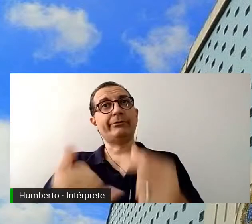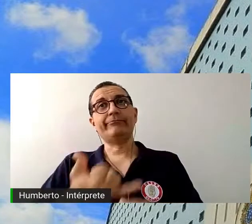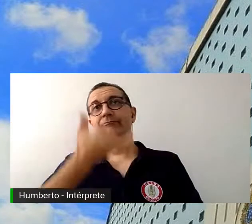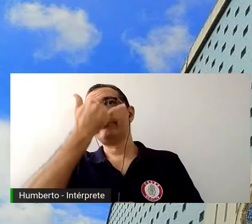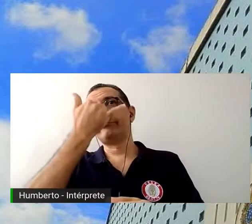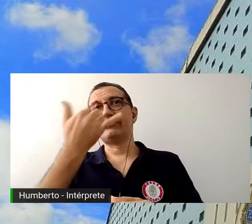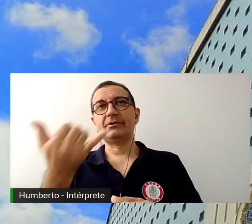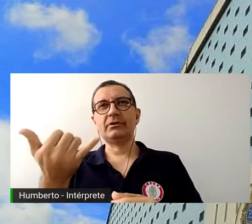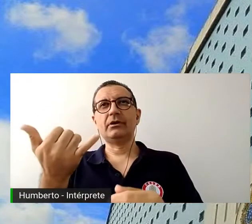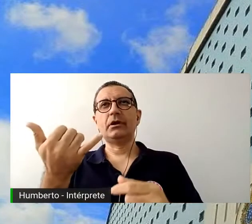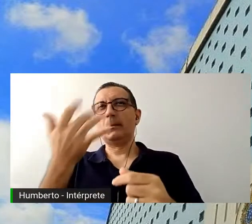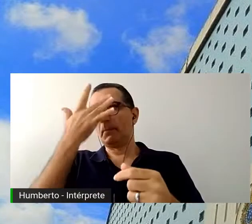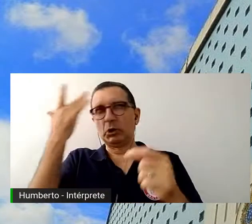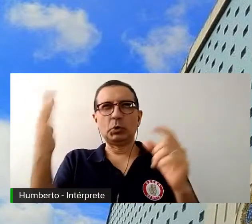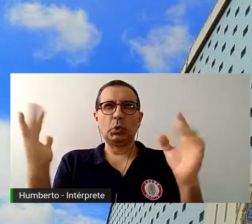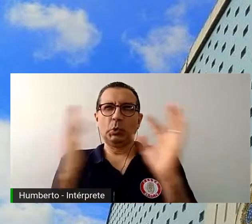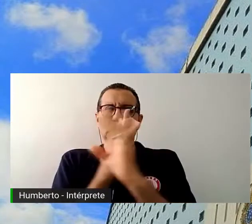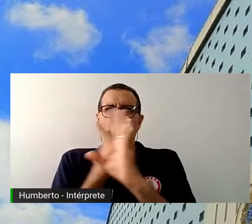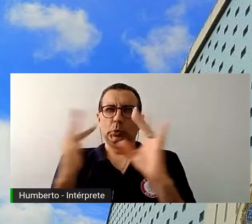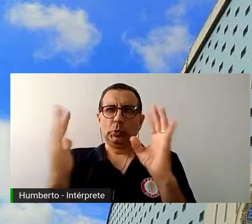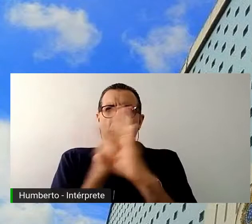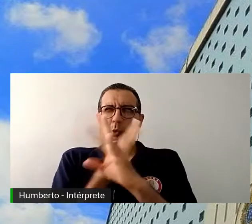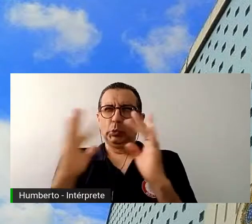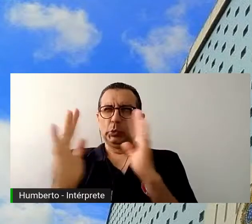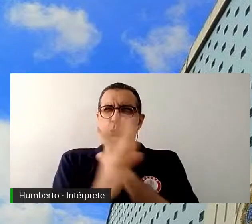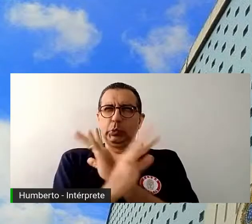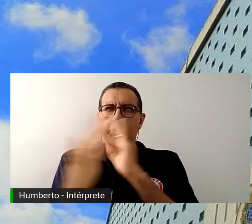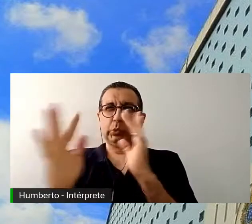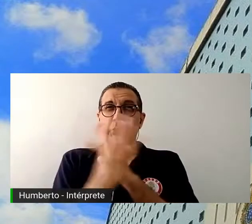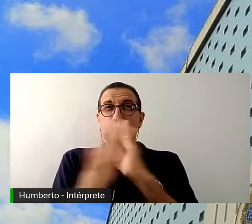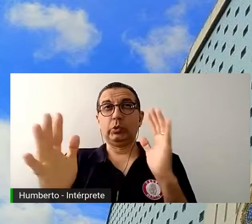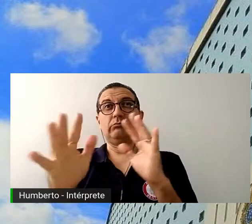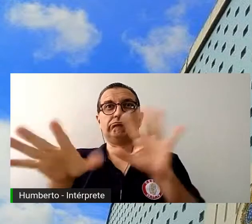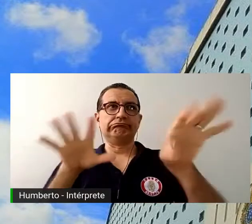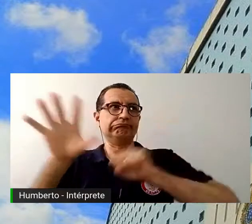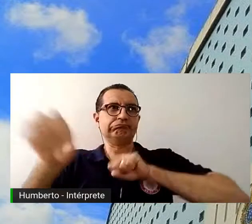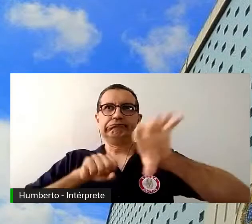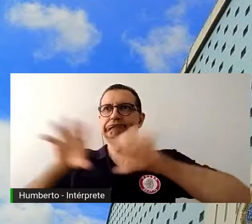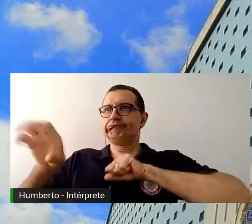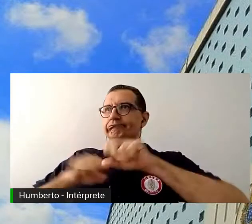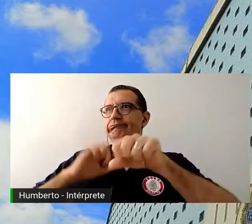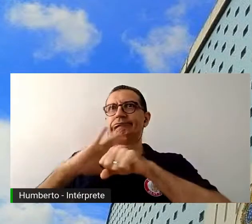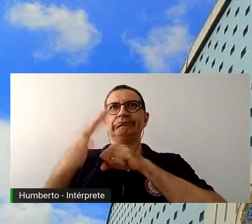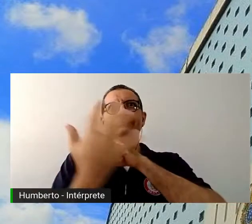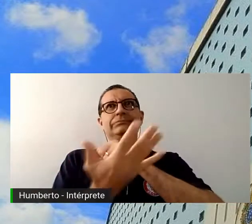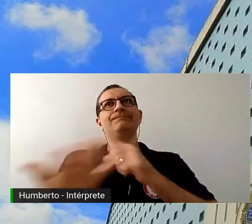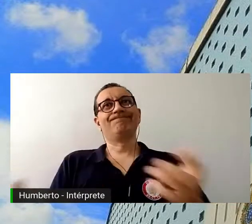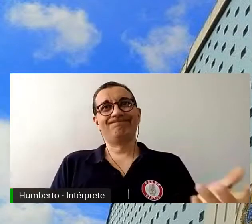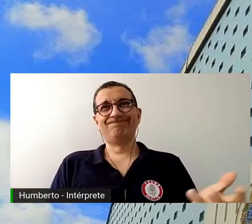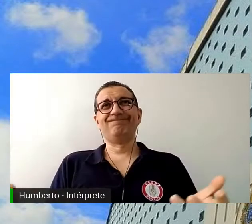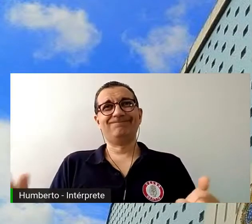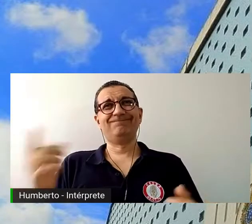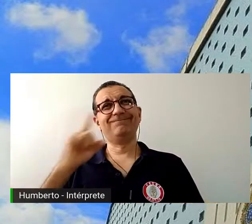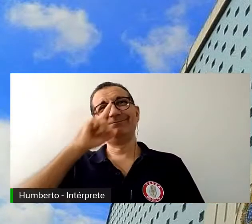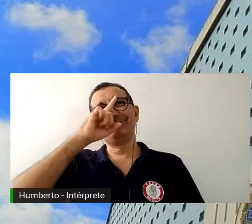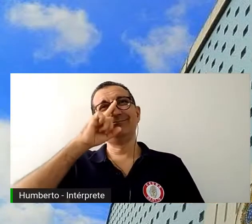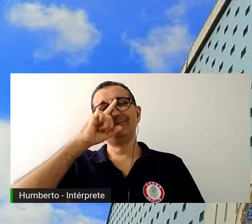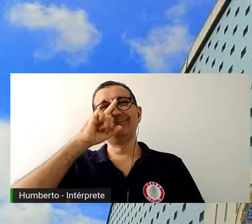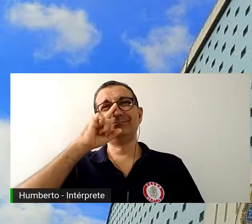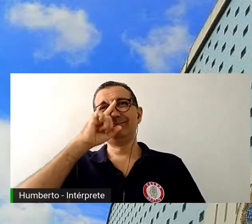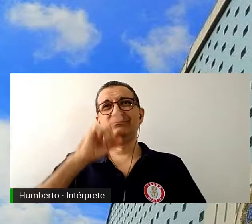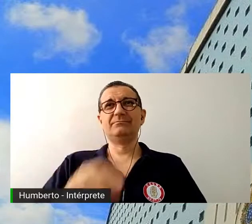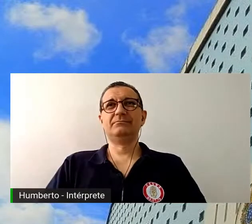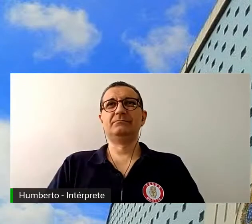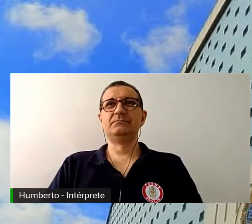determinadas camadas da sociedade, também um pouco de desinteresse na preservação